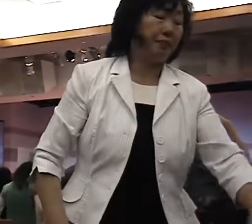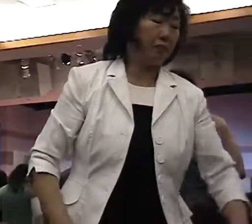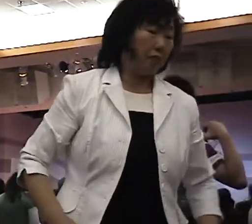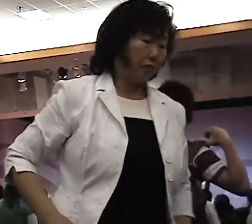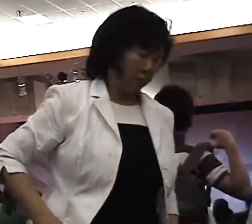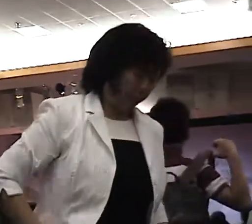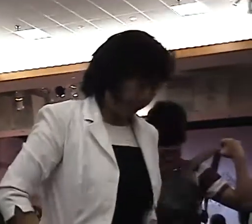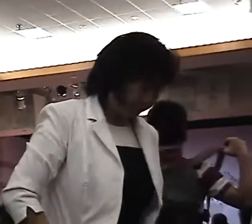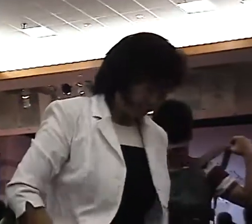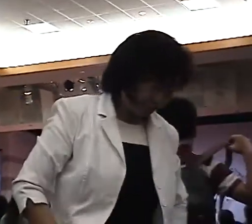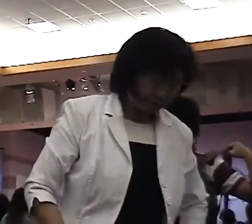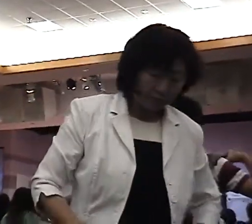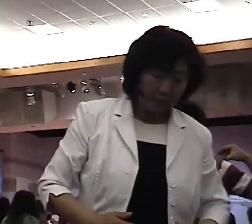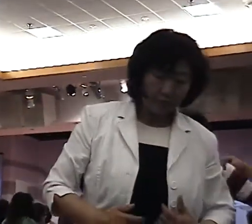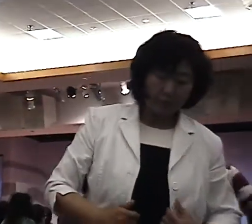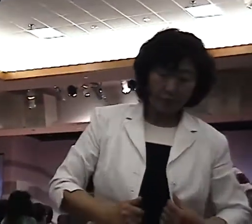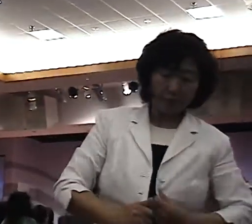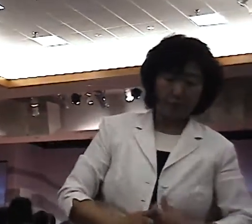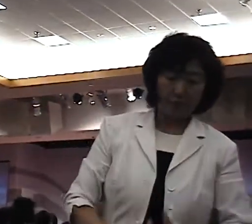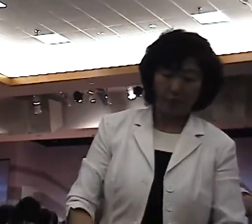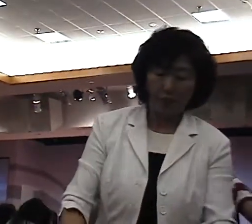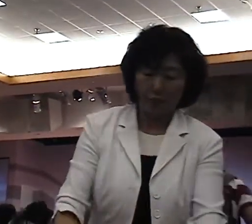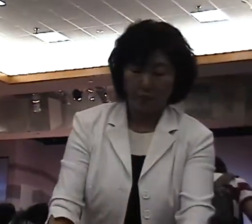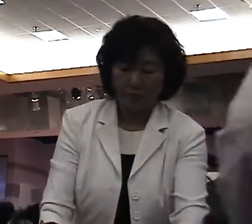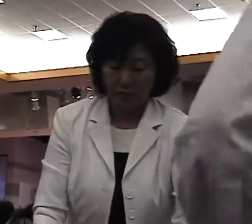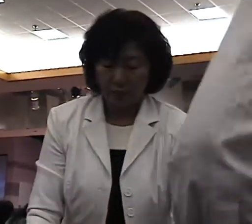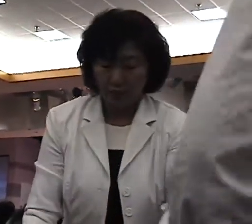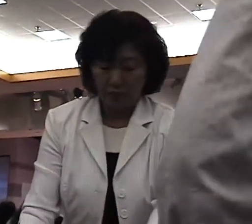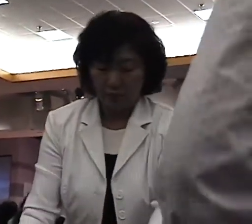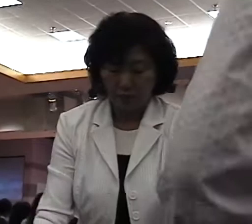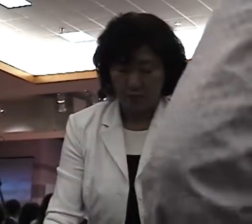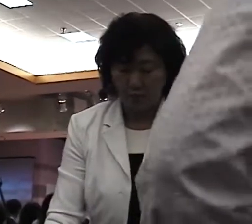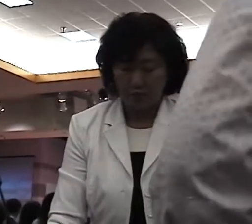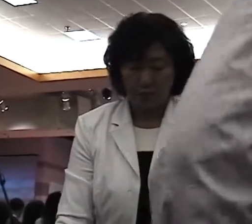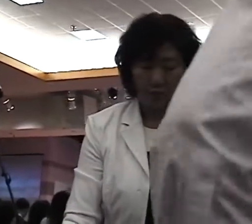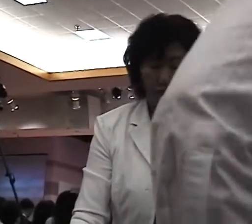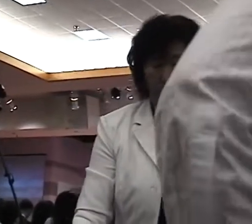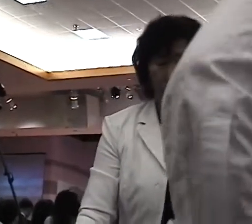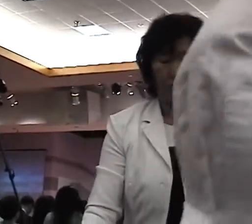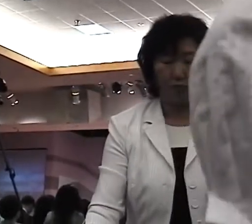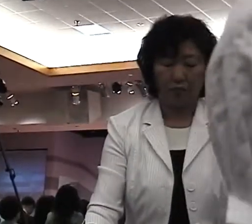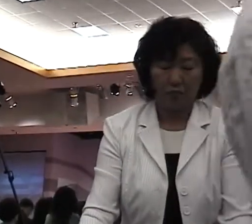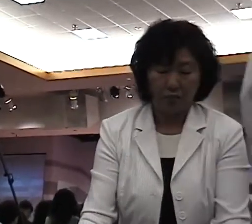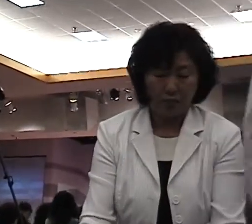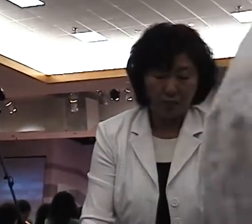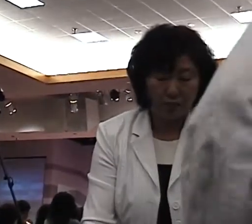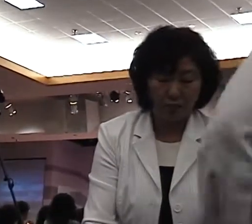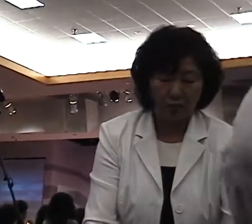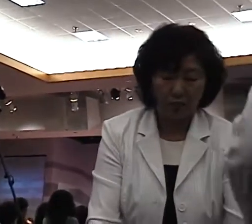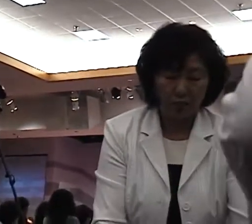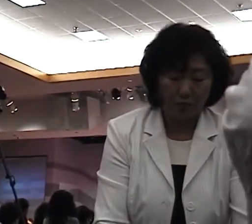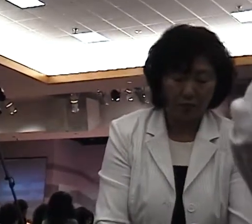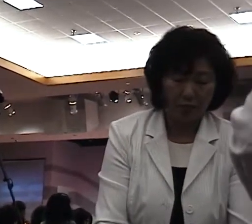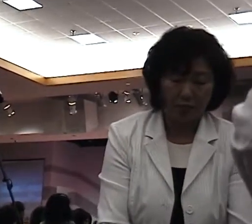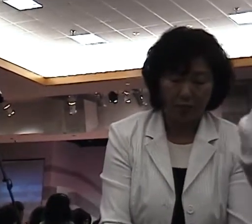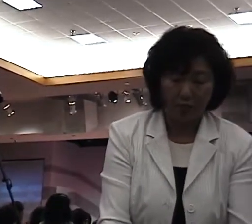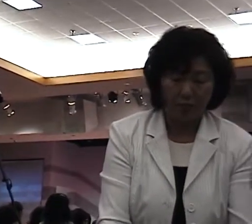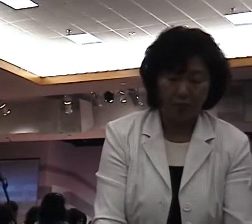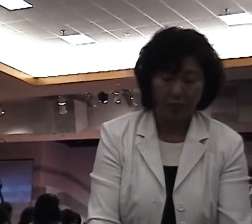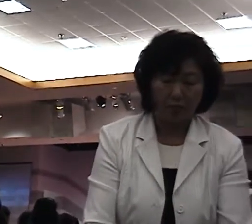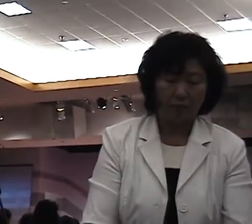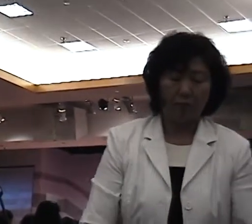말씀하시니 조롱하는 소리와 세상 유혹 가운데서도 주의 순결한 신부가 되겠습니다. 우리의 결단과